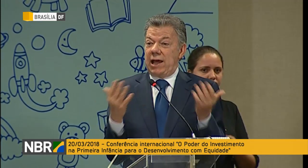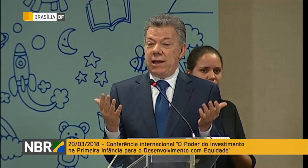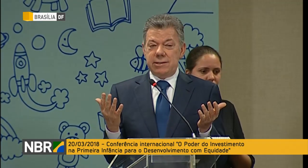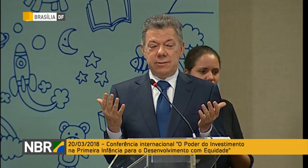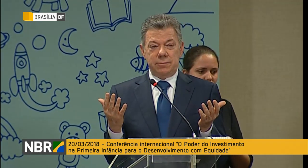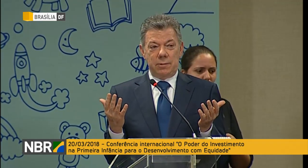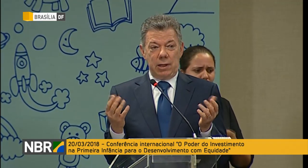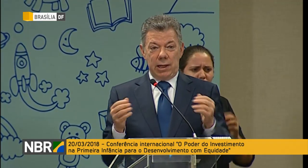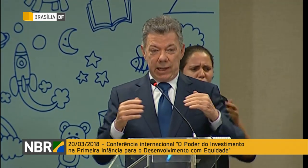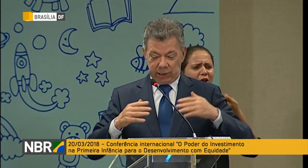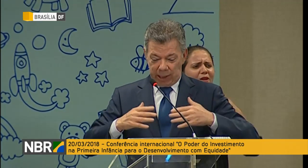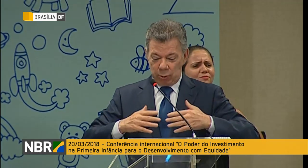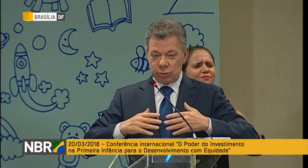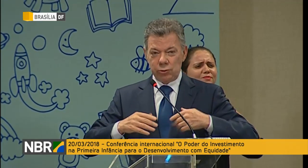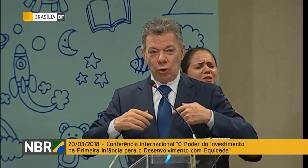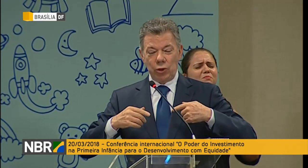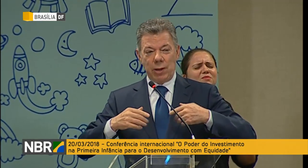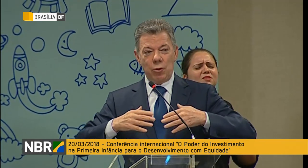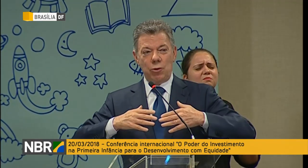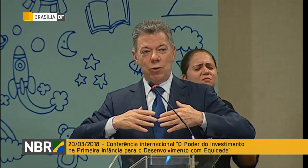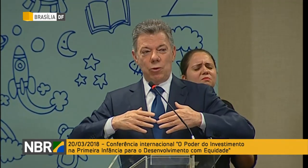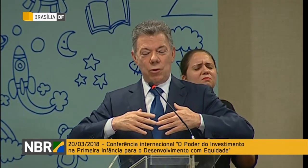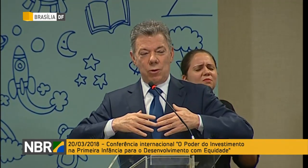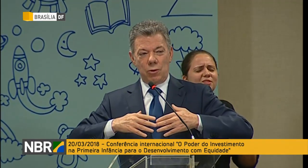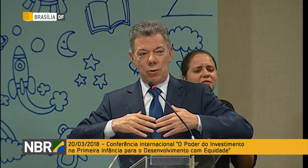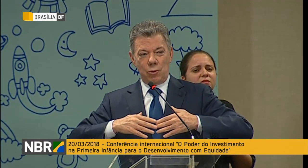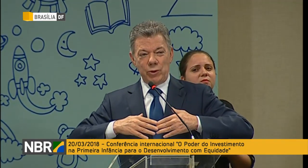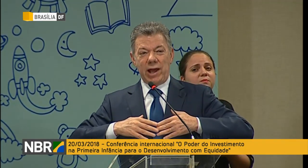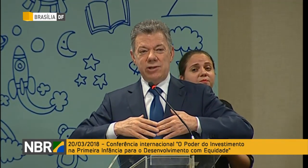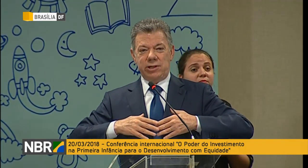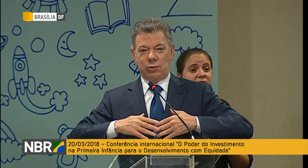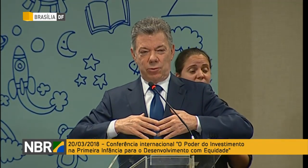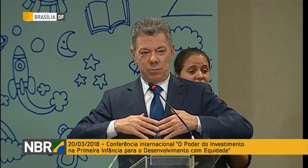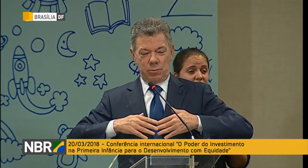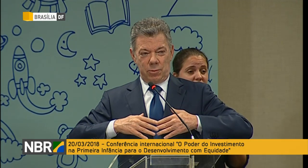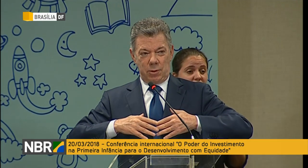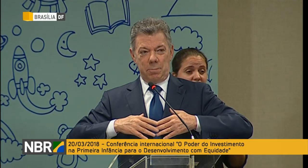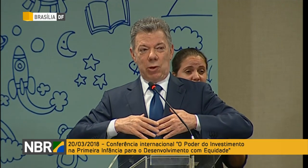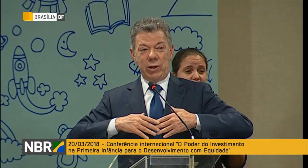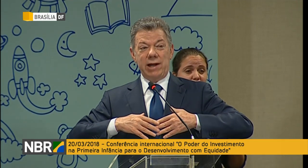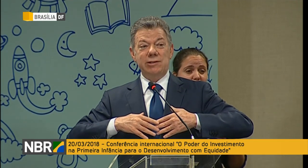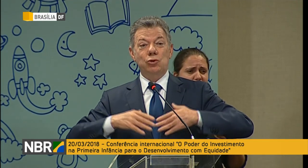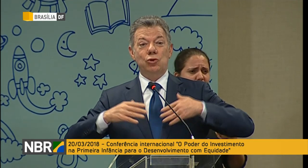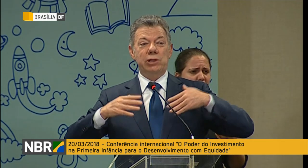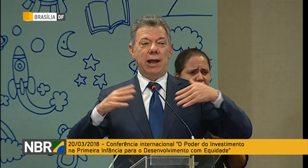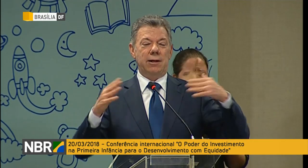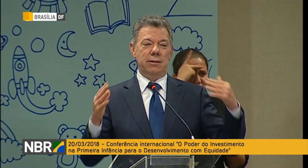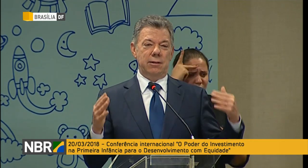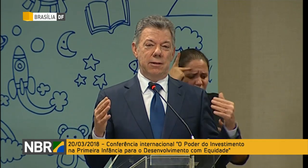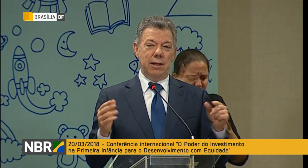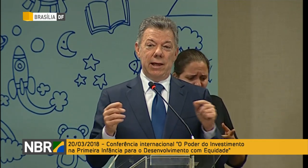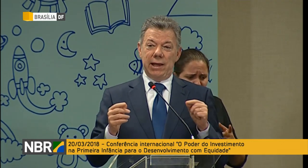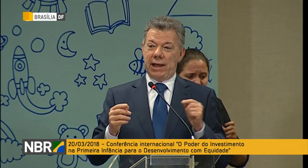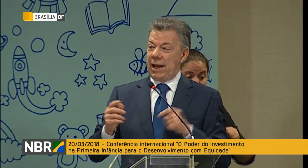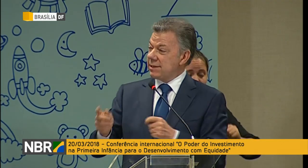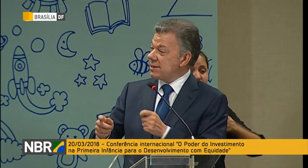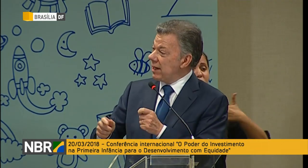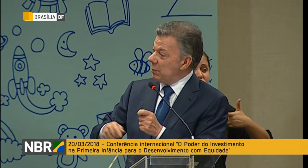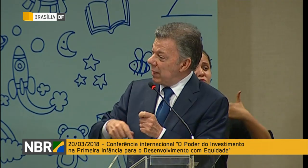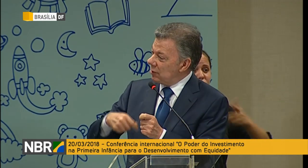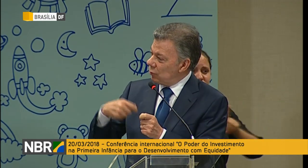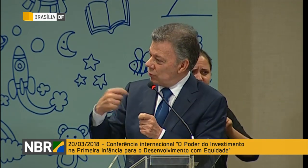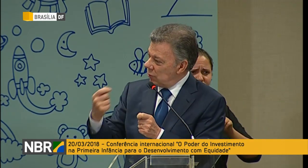inventariadas, suas necessidades, e também nós temos algo que eu chamo de um exército